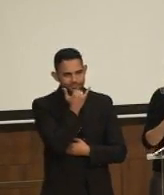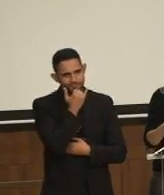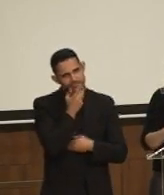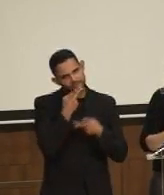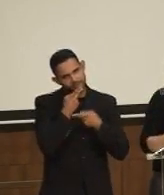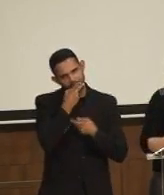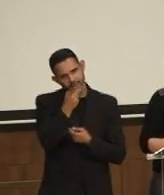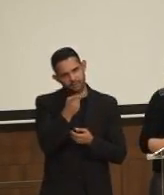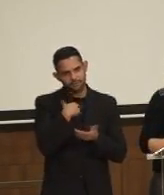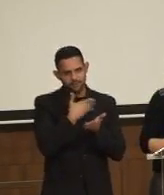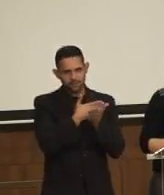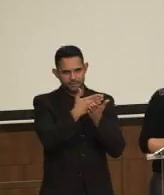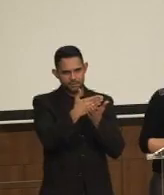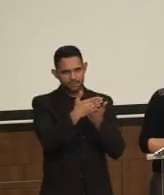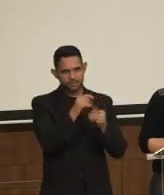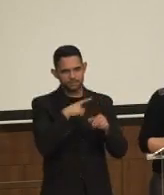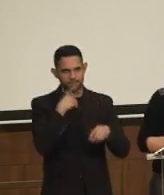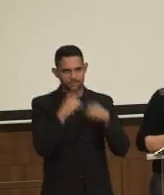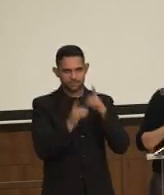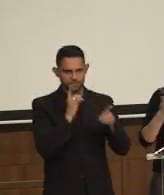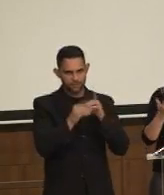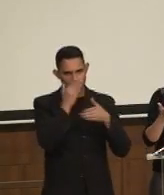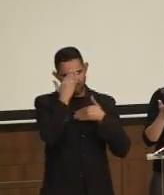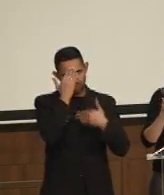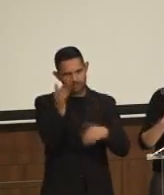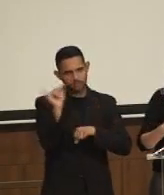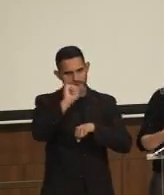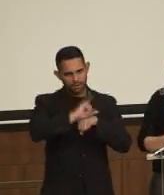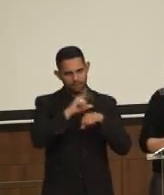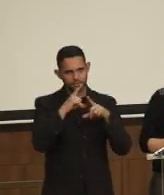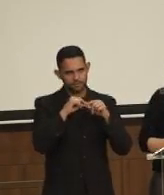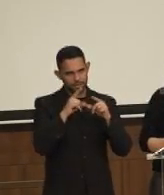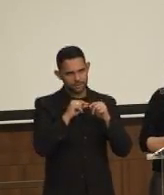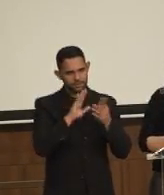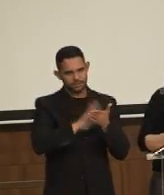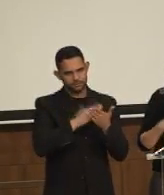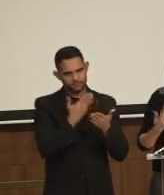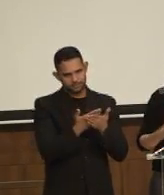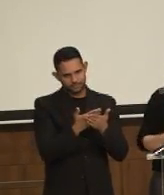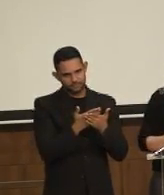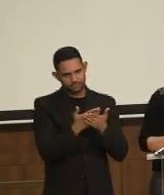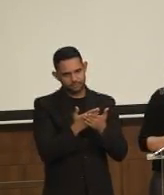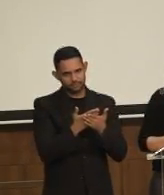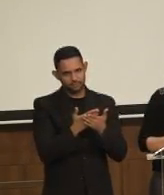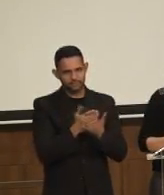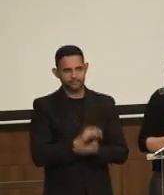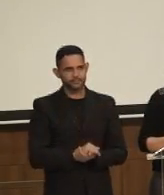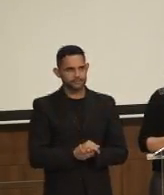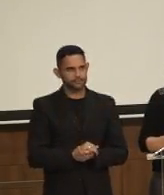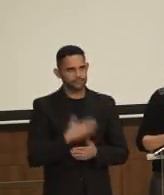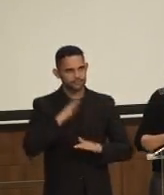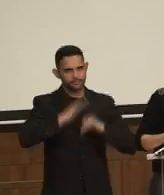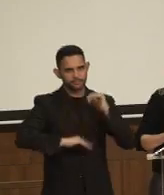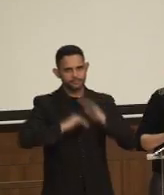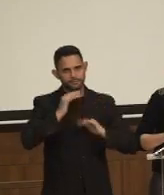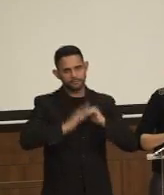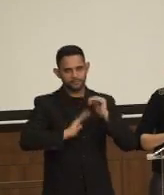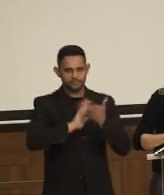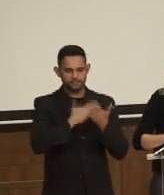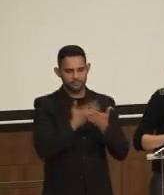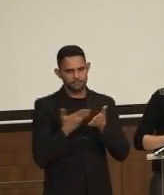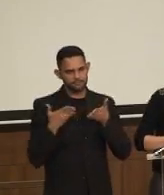falar aqui no começo do debate. Agradeço ao Campus Brasília por ter fornecido esses profissionais